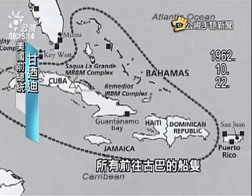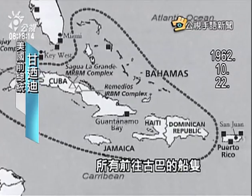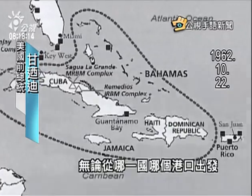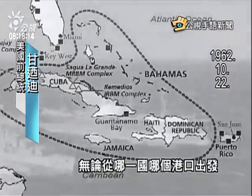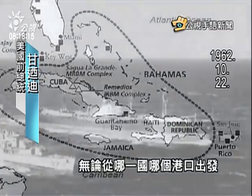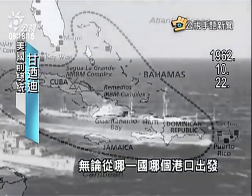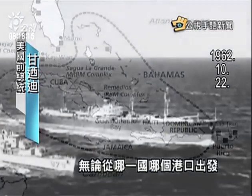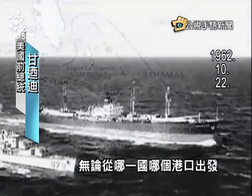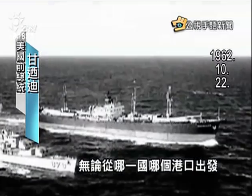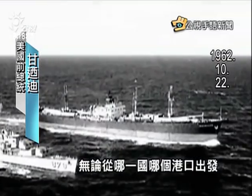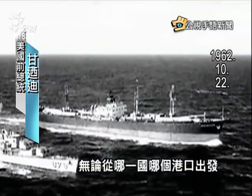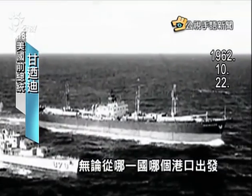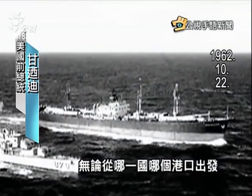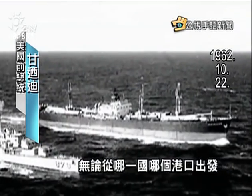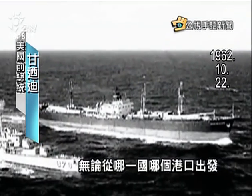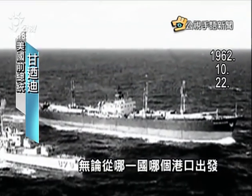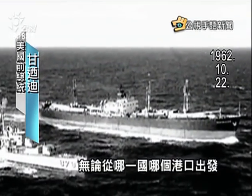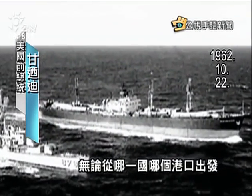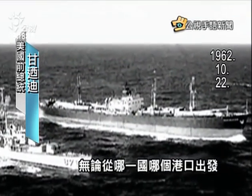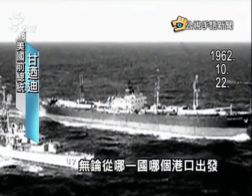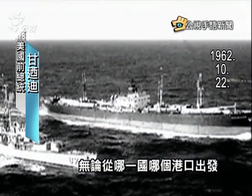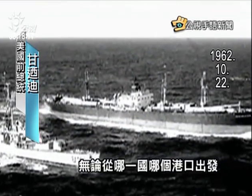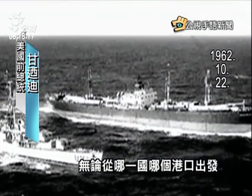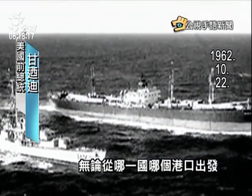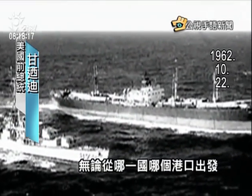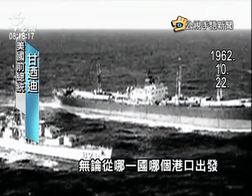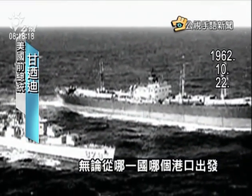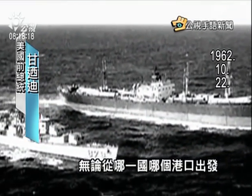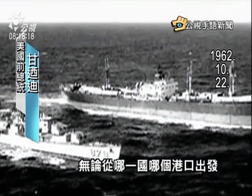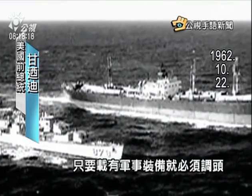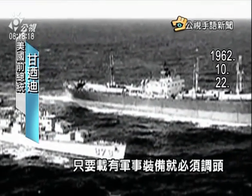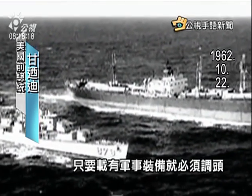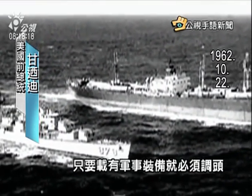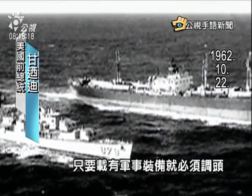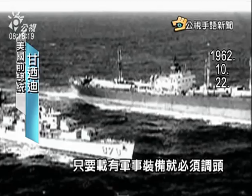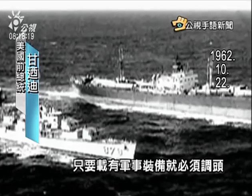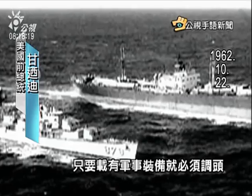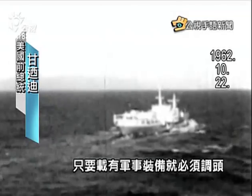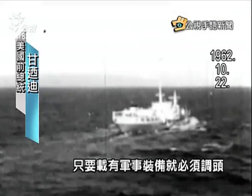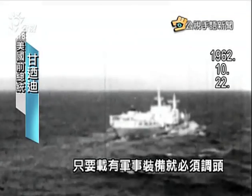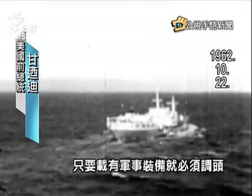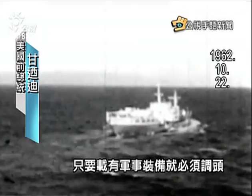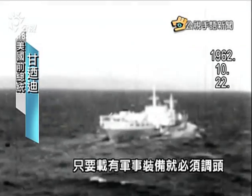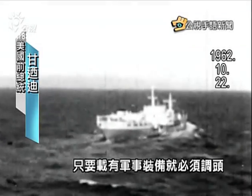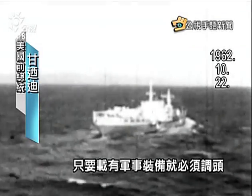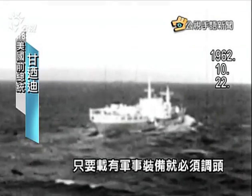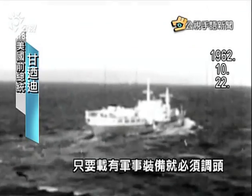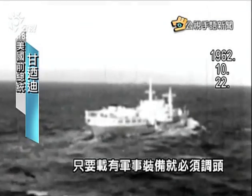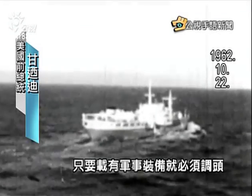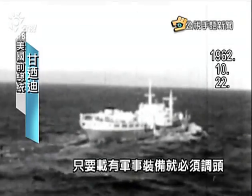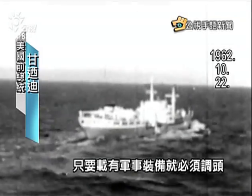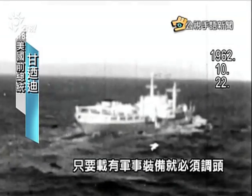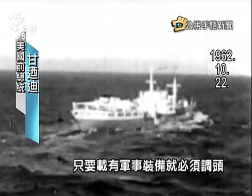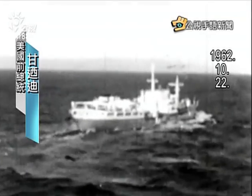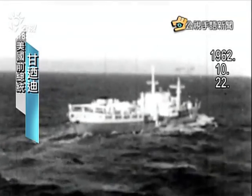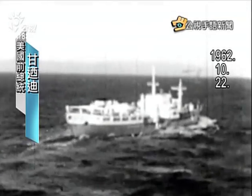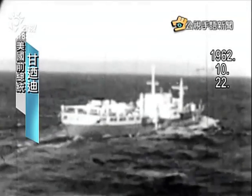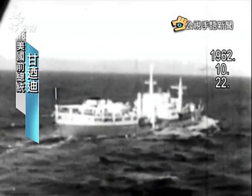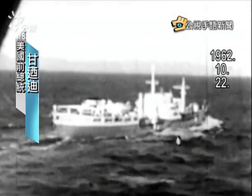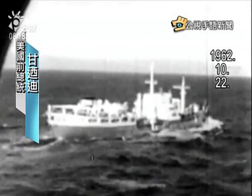Cuba, from whatever nation or port, where they're found to contain cargoes of offensive weapons, be turned back. 美国与